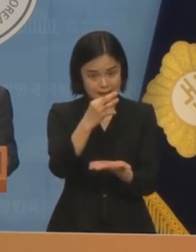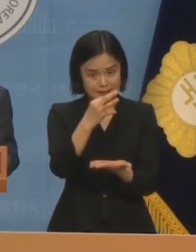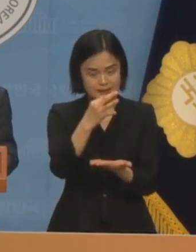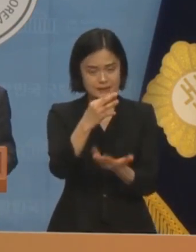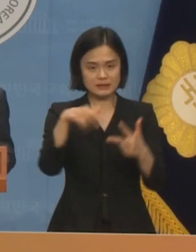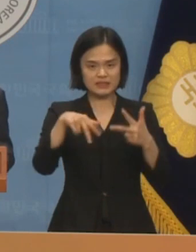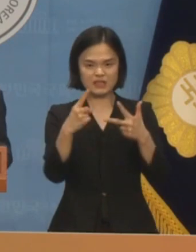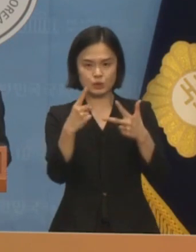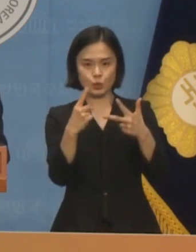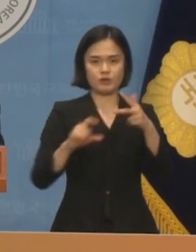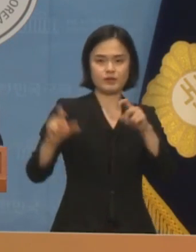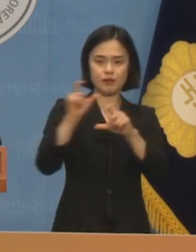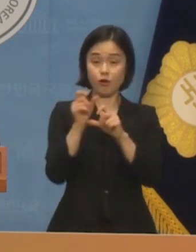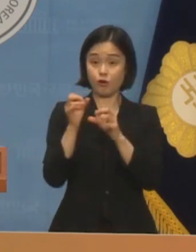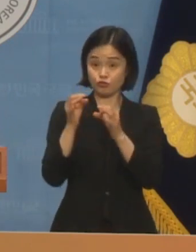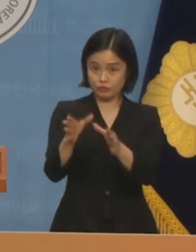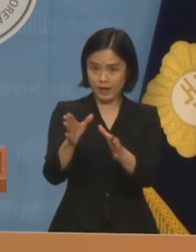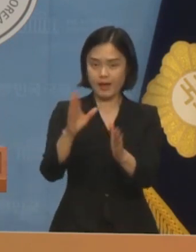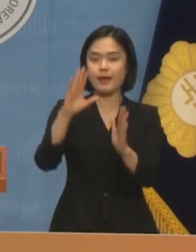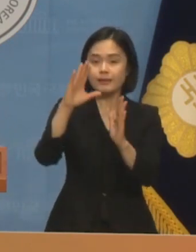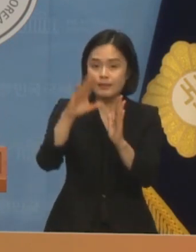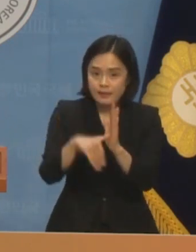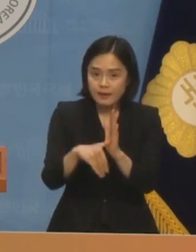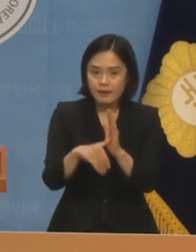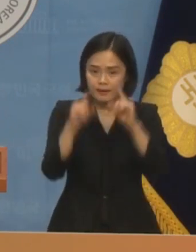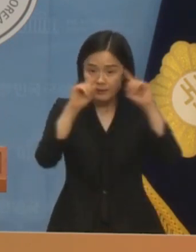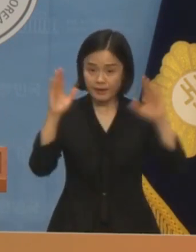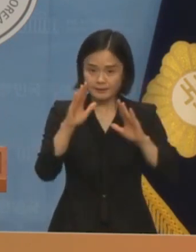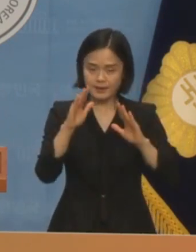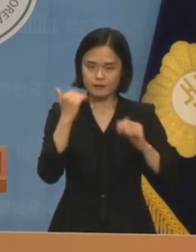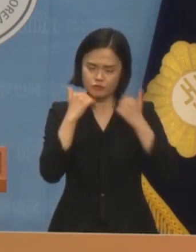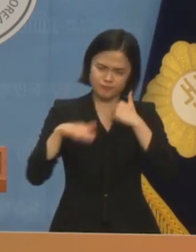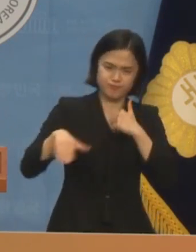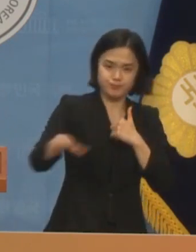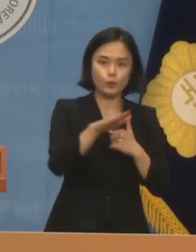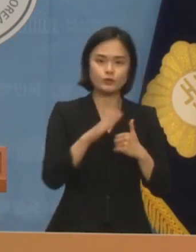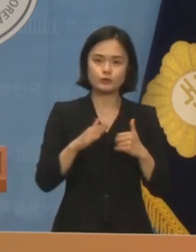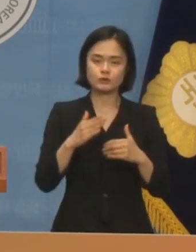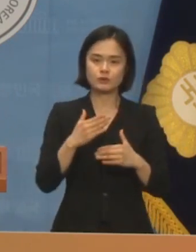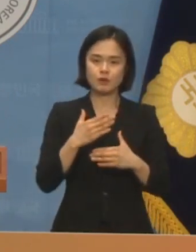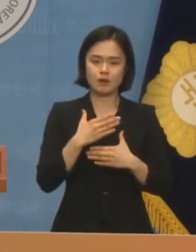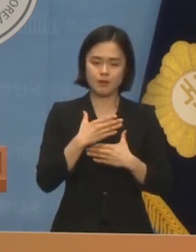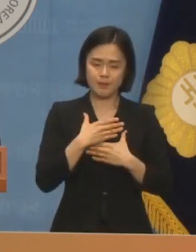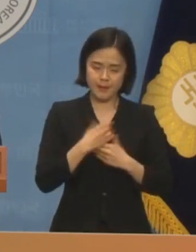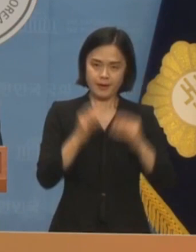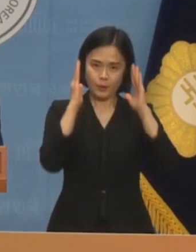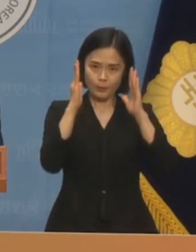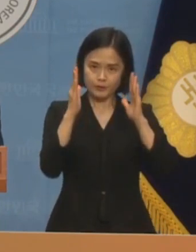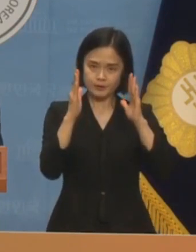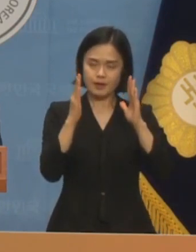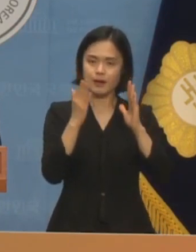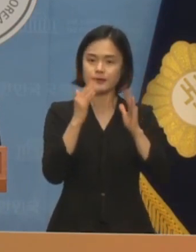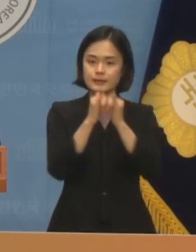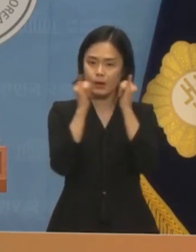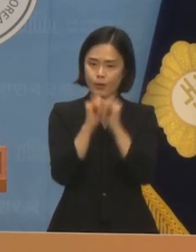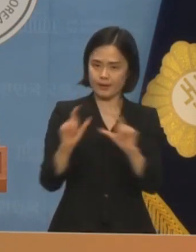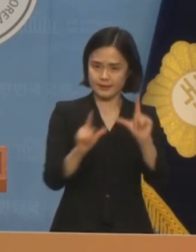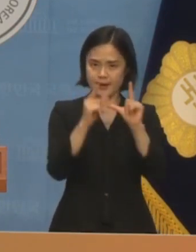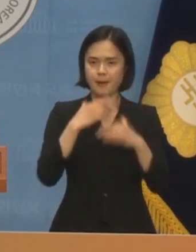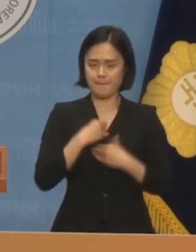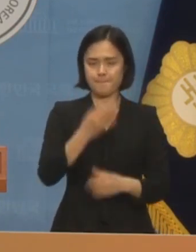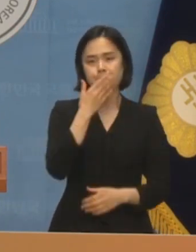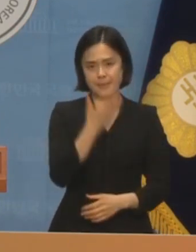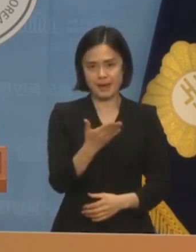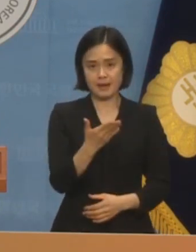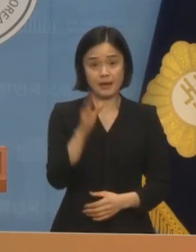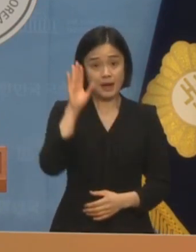걱정하지 않고 학교 생활을 할 수 있습니다. 저와 사회민주당은 앞으로 대학생 청년들이 등록금과